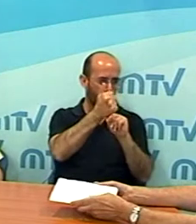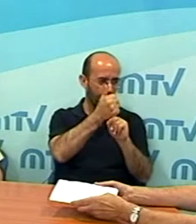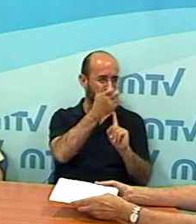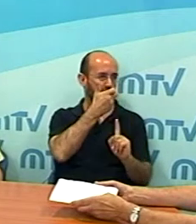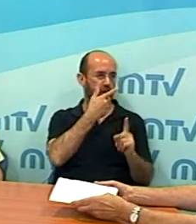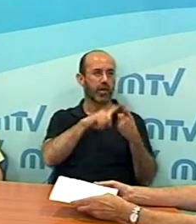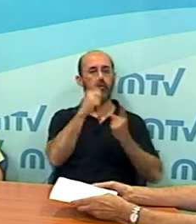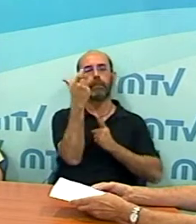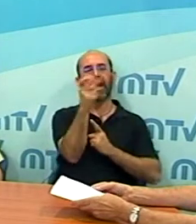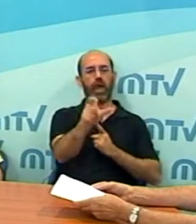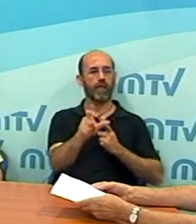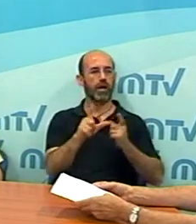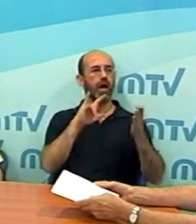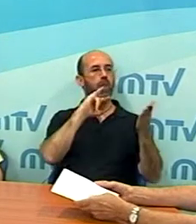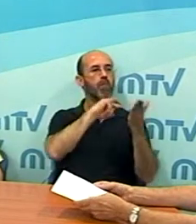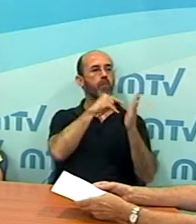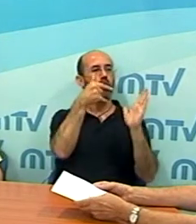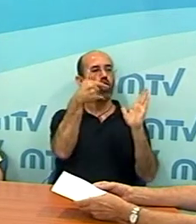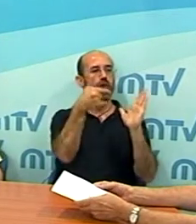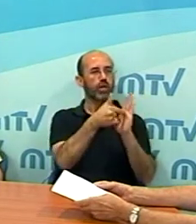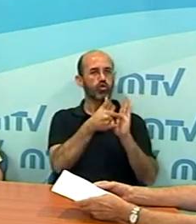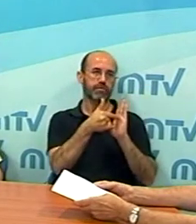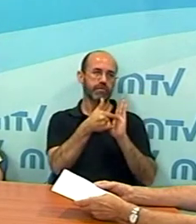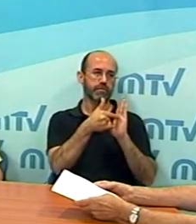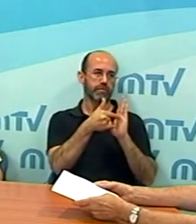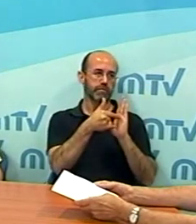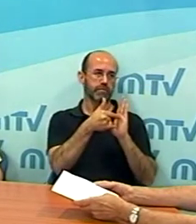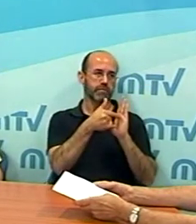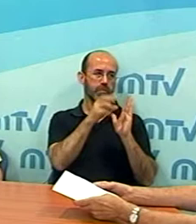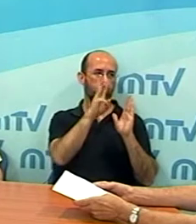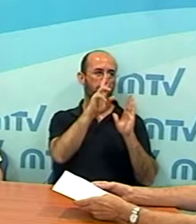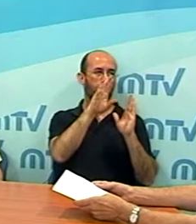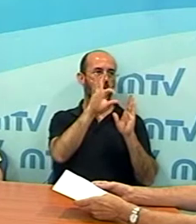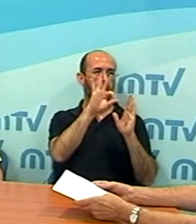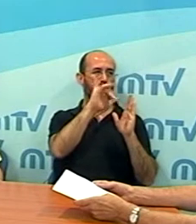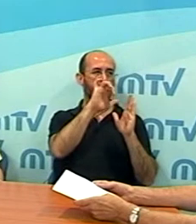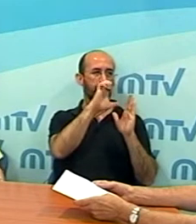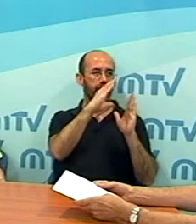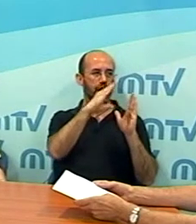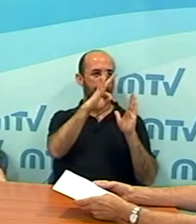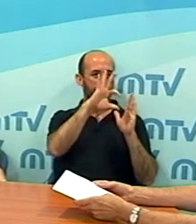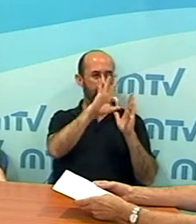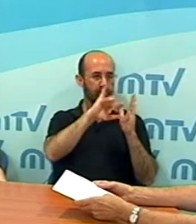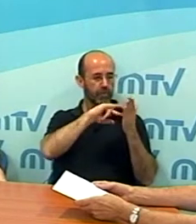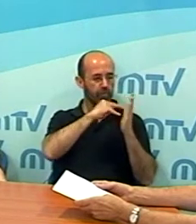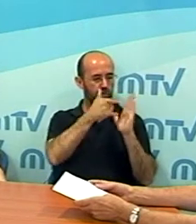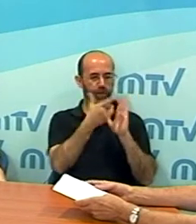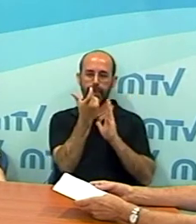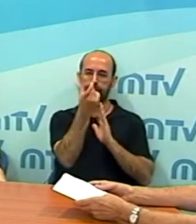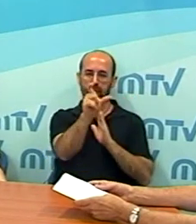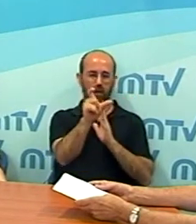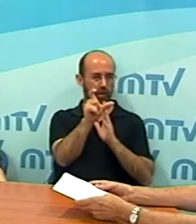pensemos en la palabra proyecto. ¿Cómo entonces habiendo